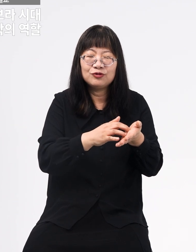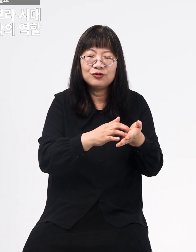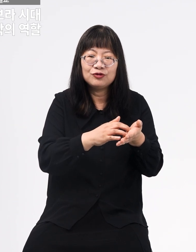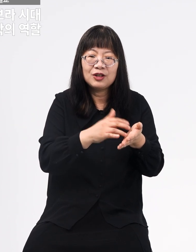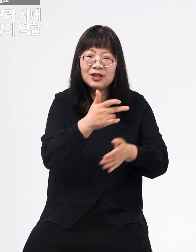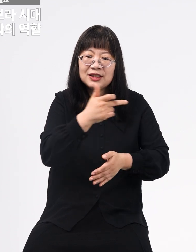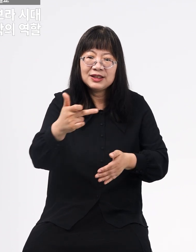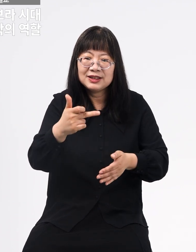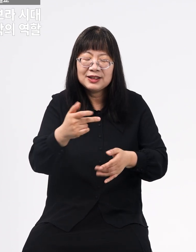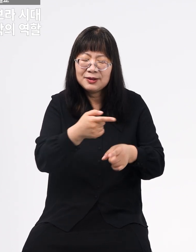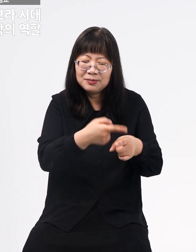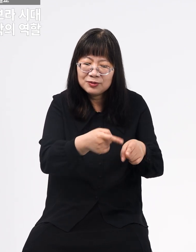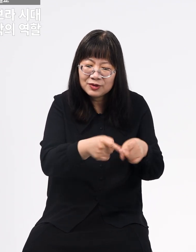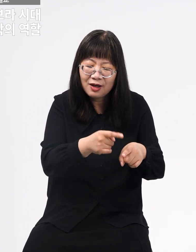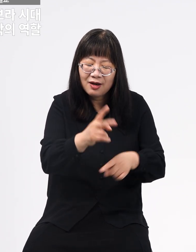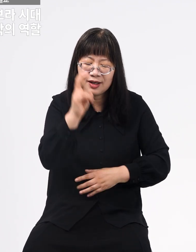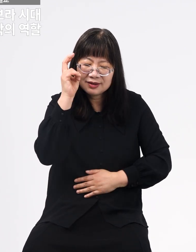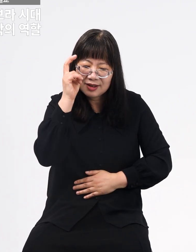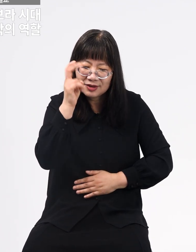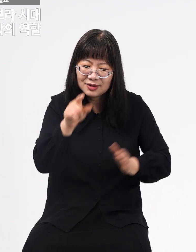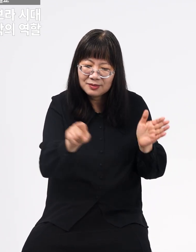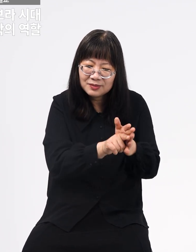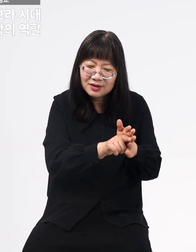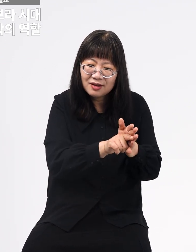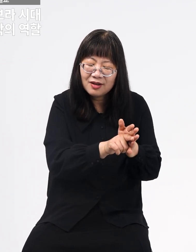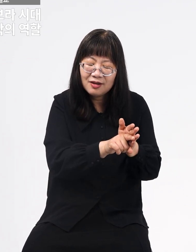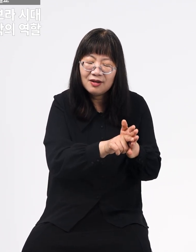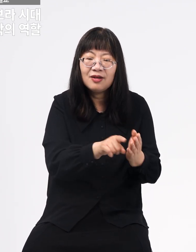예측, 분석 이걸 믿어야 될까요?